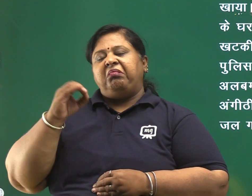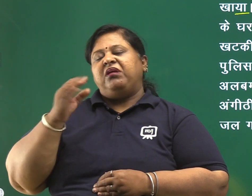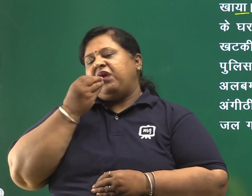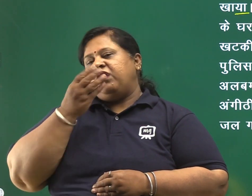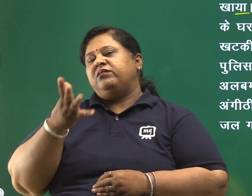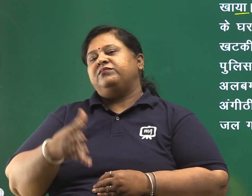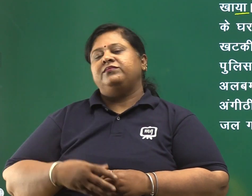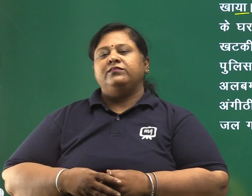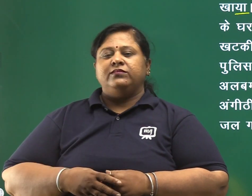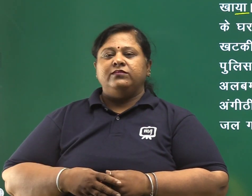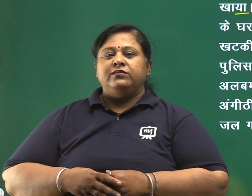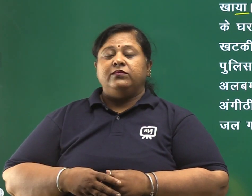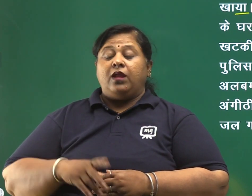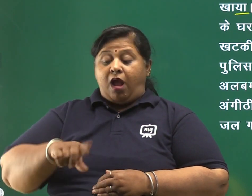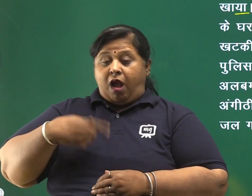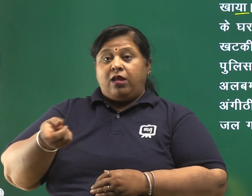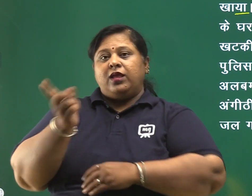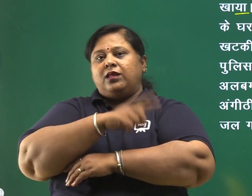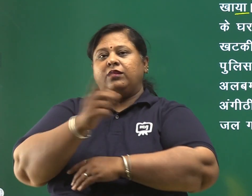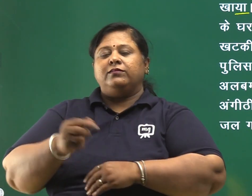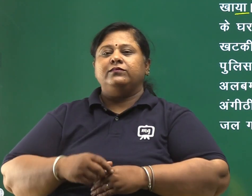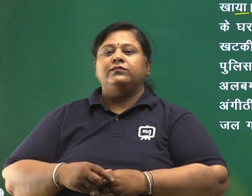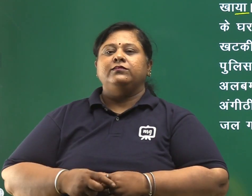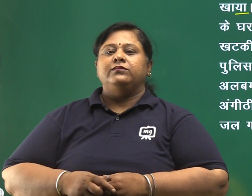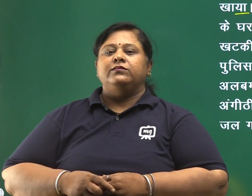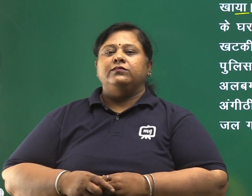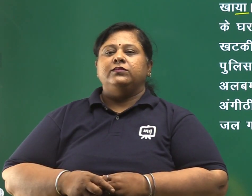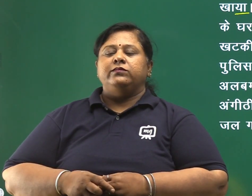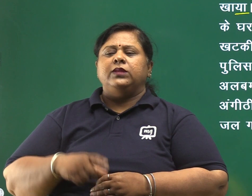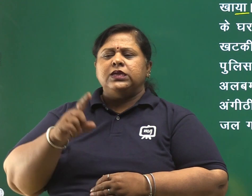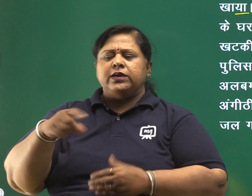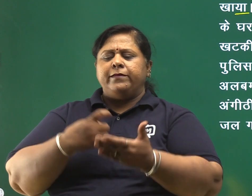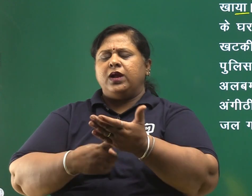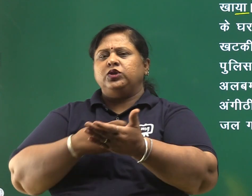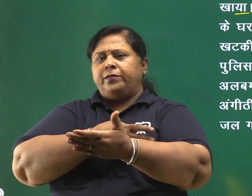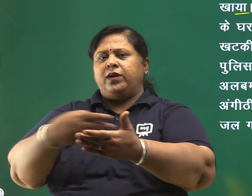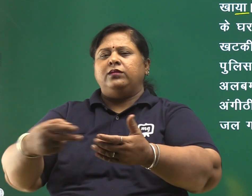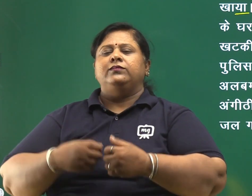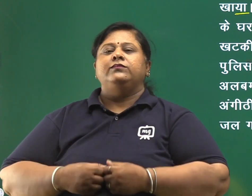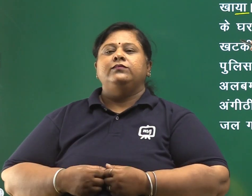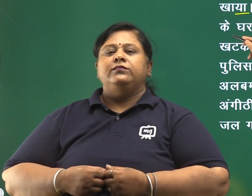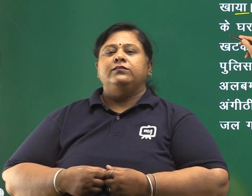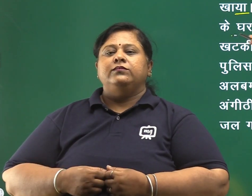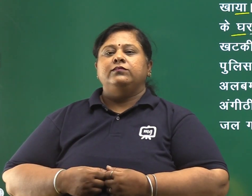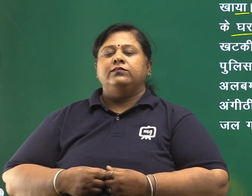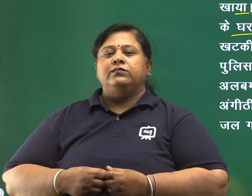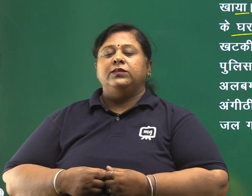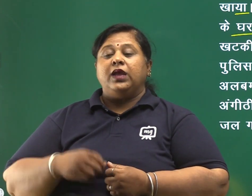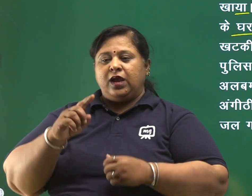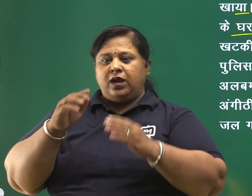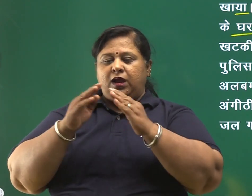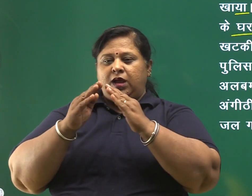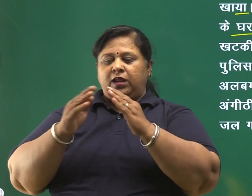खाया। अगले दिन जब राजप्पा के घर के